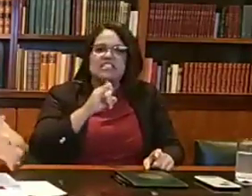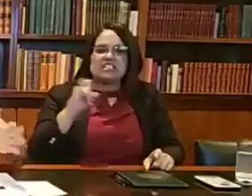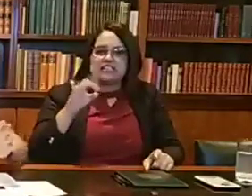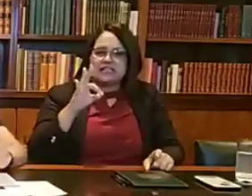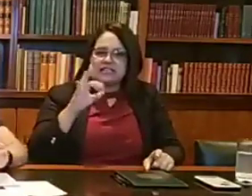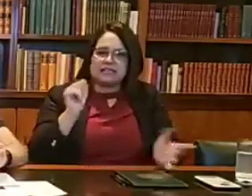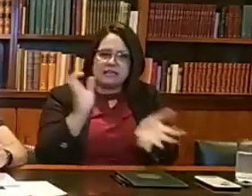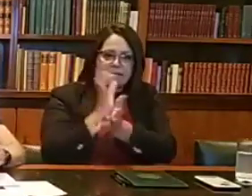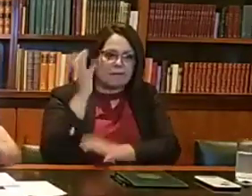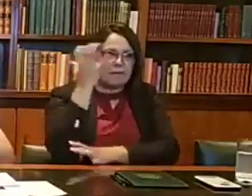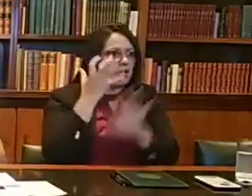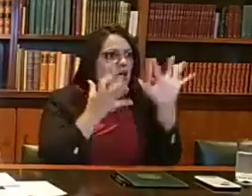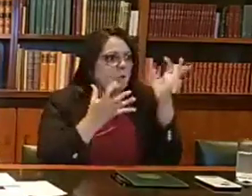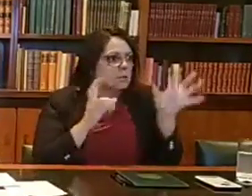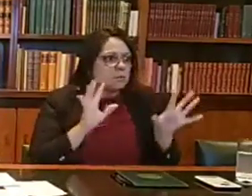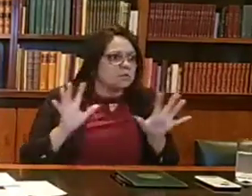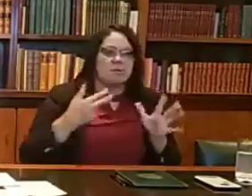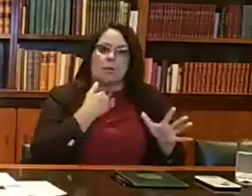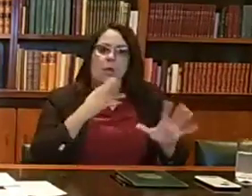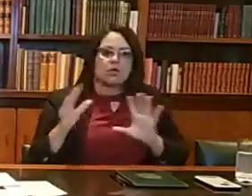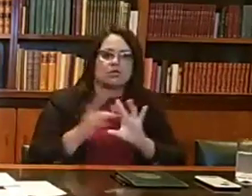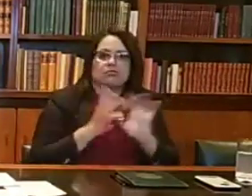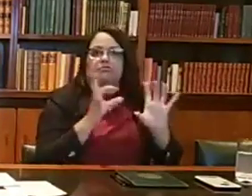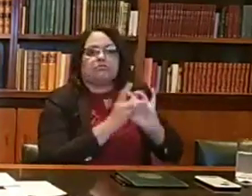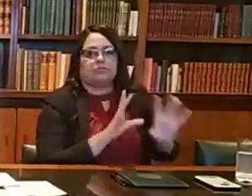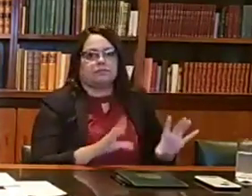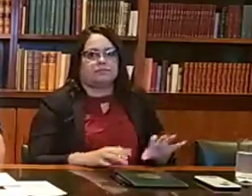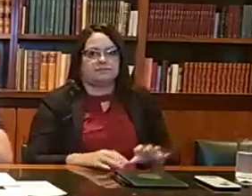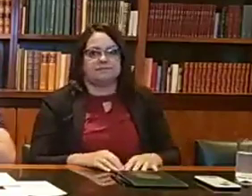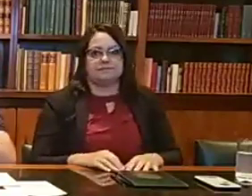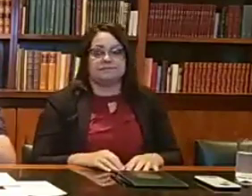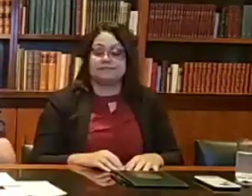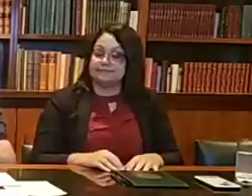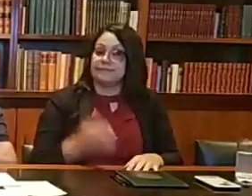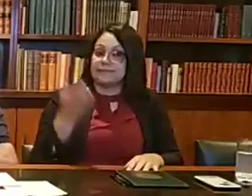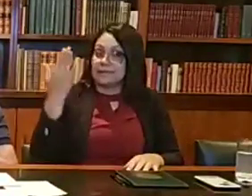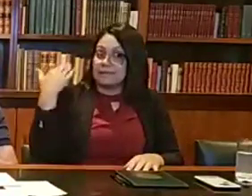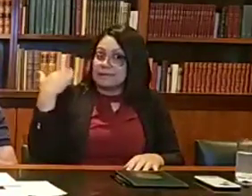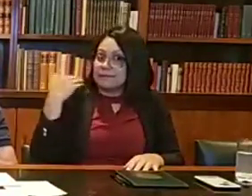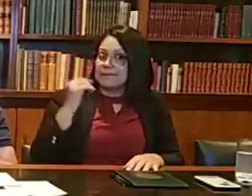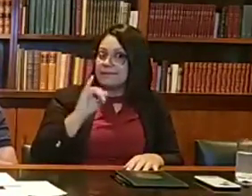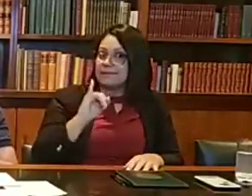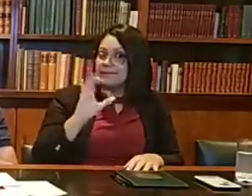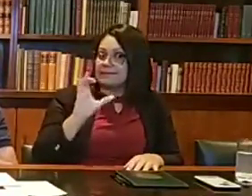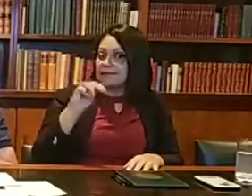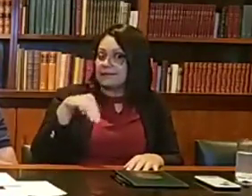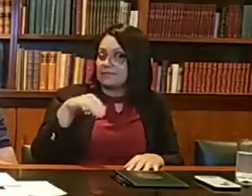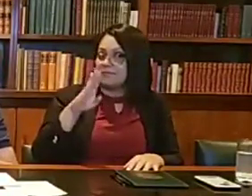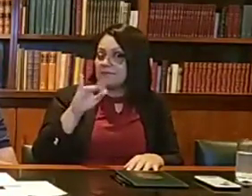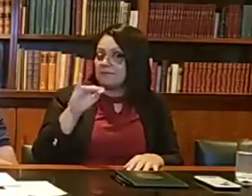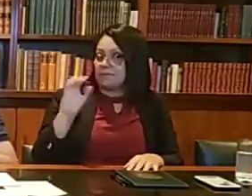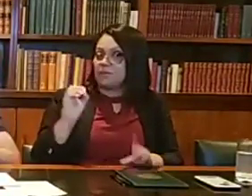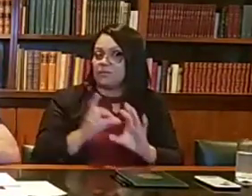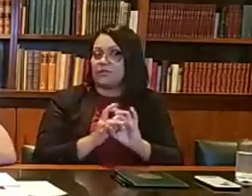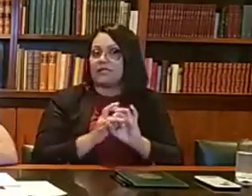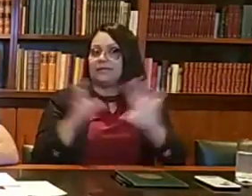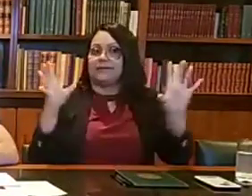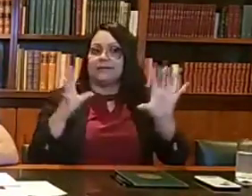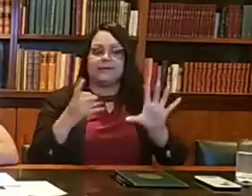progresso do Brasil. Então aí, em falando nisso, o ICMBio, um tempo atrás, resolveu liberar a pesca esportiva nas APAs, é isso? Isso,